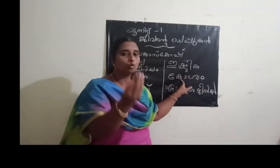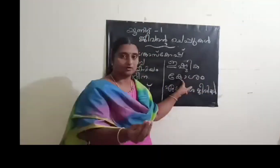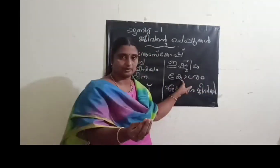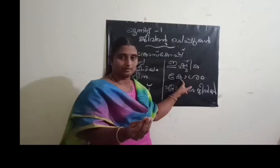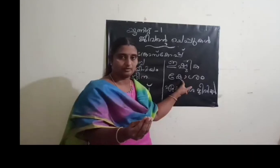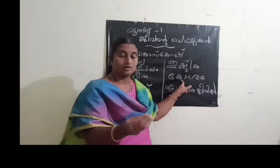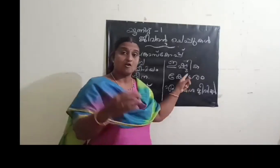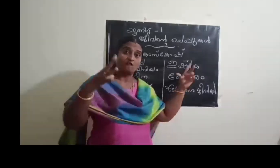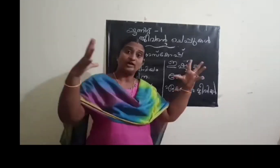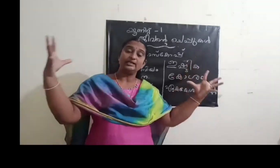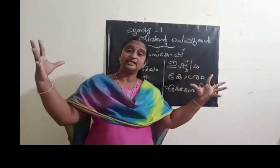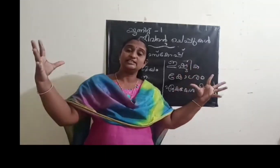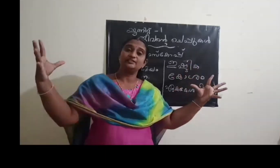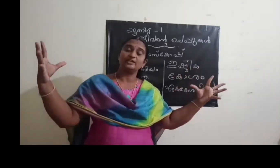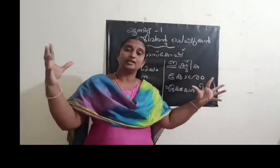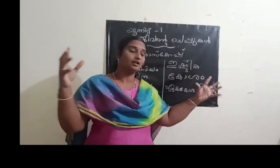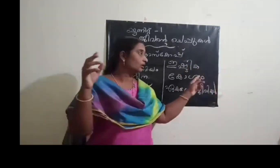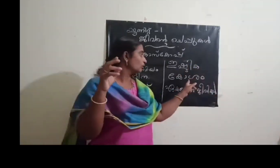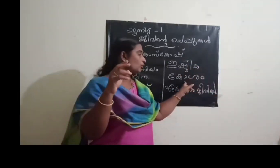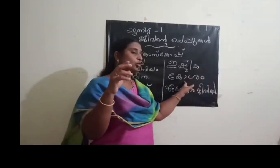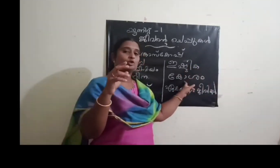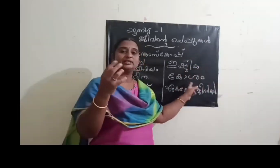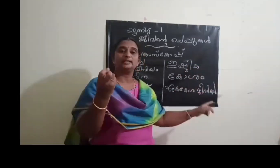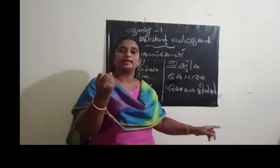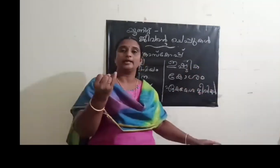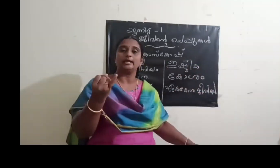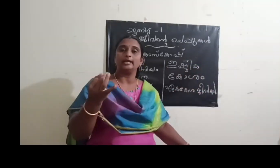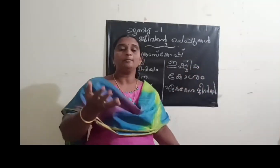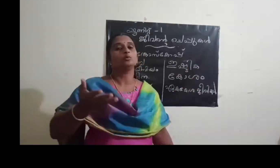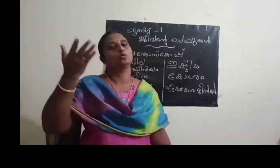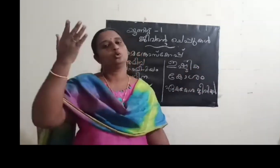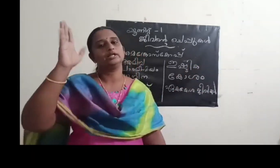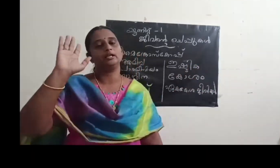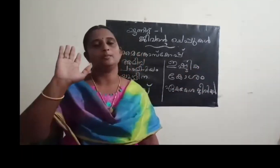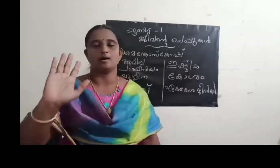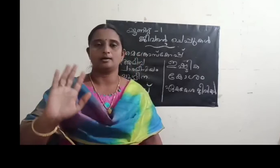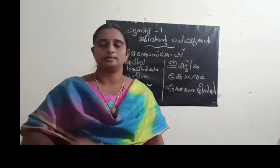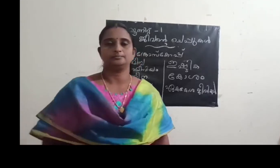കുറവ് വലിയ ജീവികളിൽ കോശത്തിന്റെ എണ്ണം കൂടുതലും ആണ്